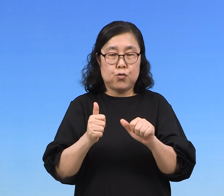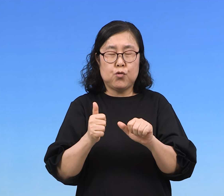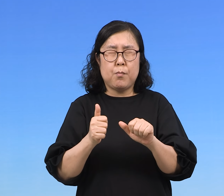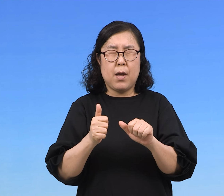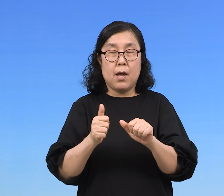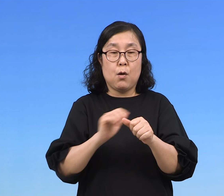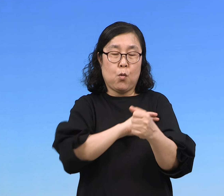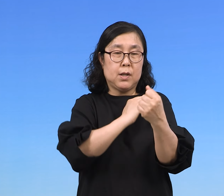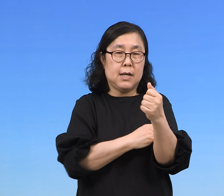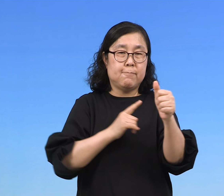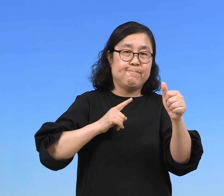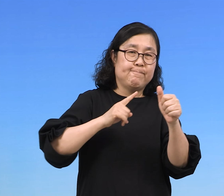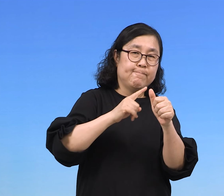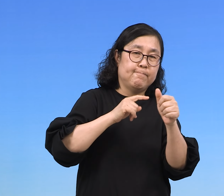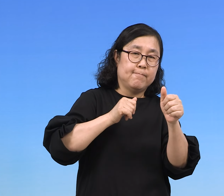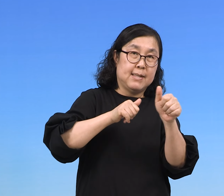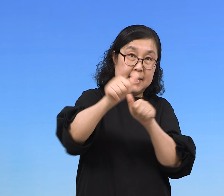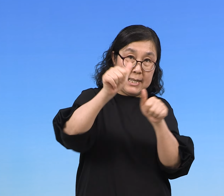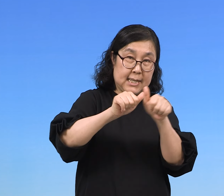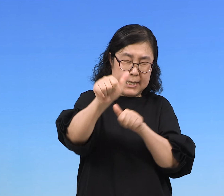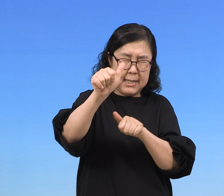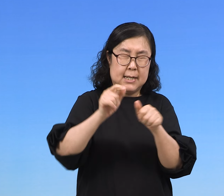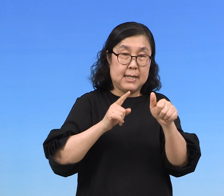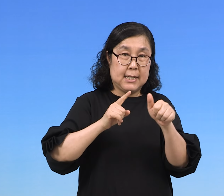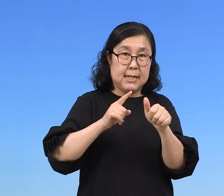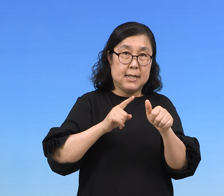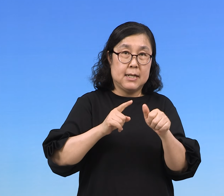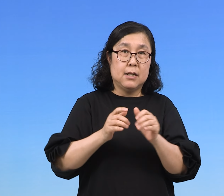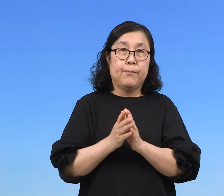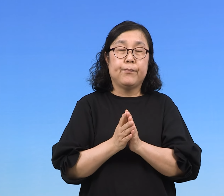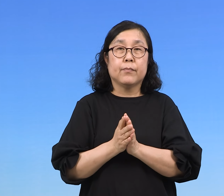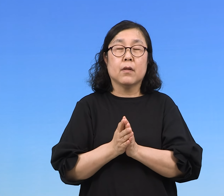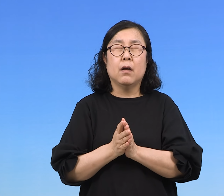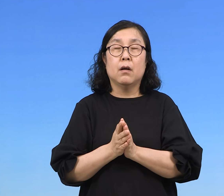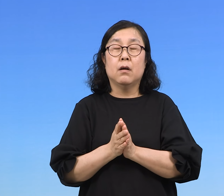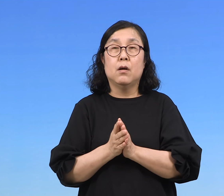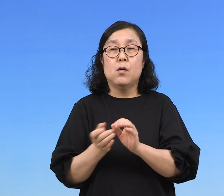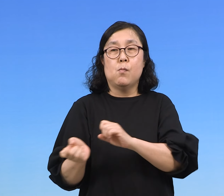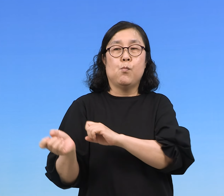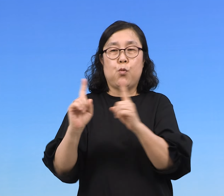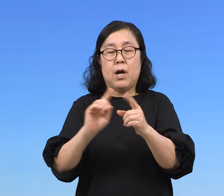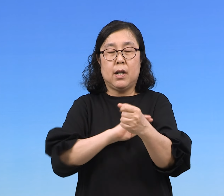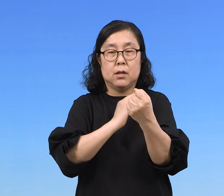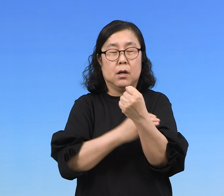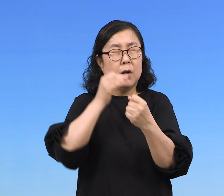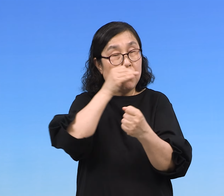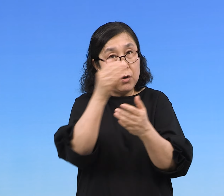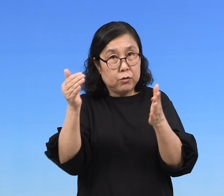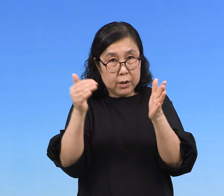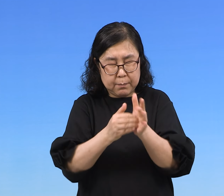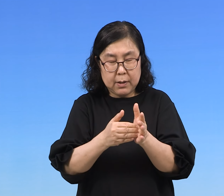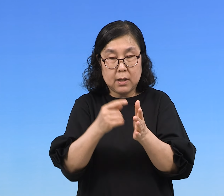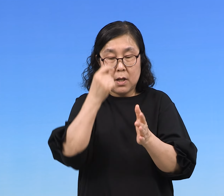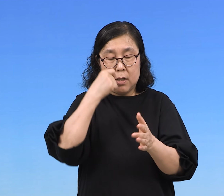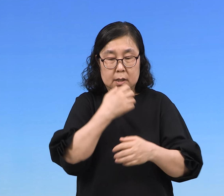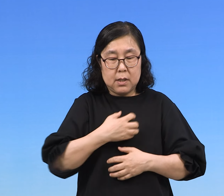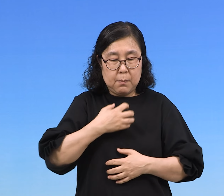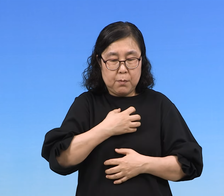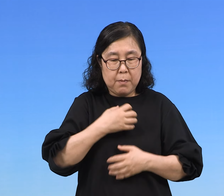보여주셨고, 그래서 드디어 제가 어제 이 찬양으로 더 이상 슬퍼지지 않고, 주 예수 우리들에게